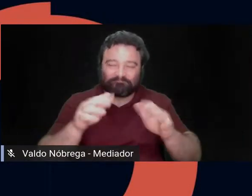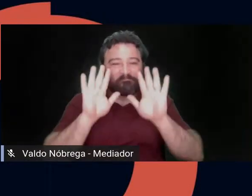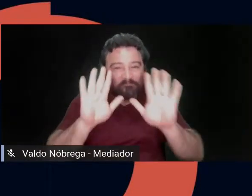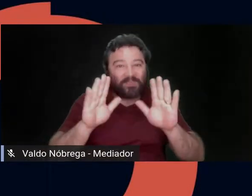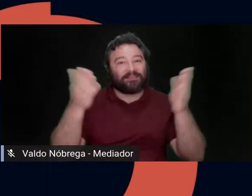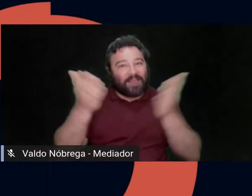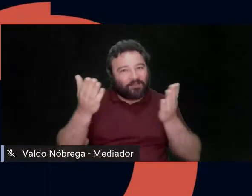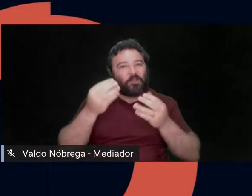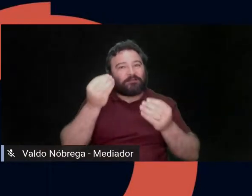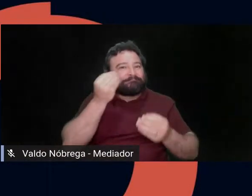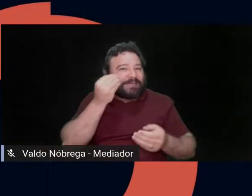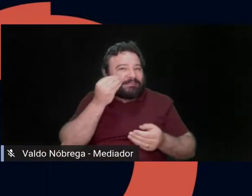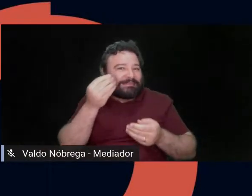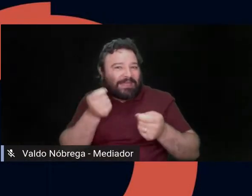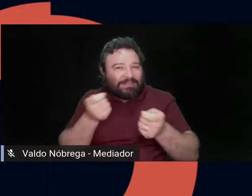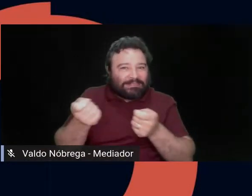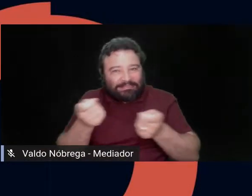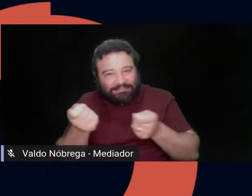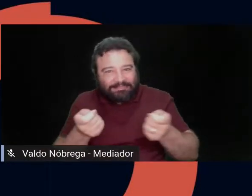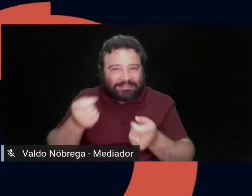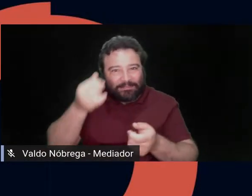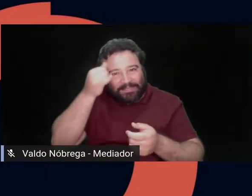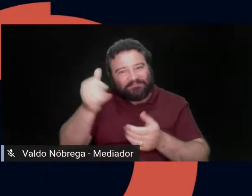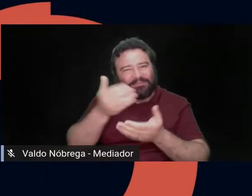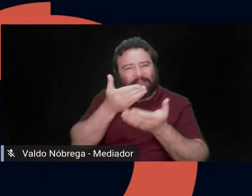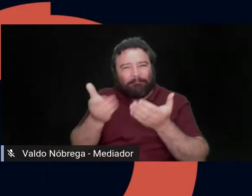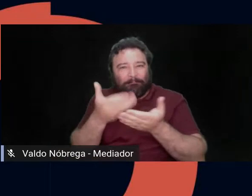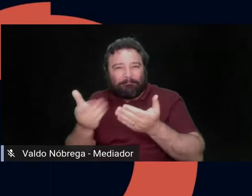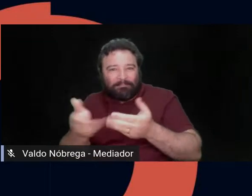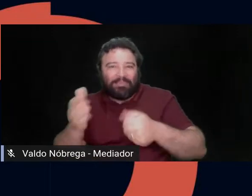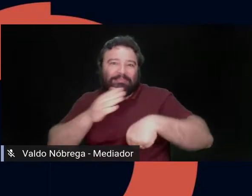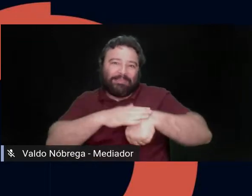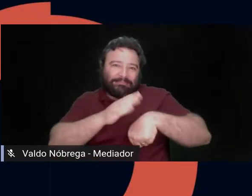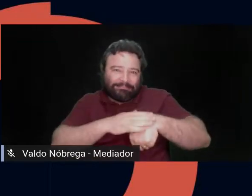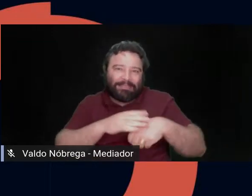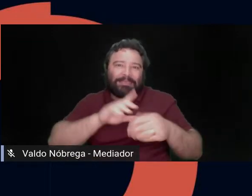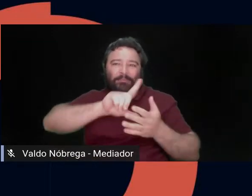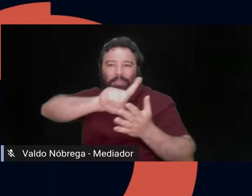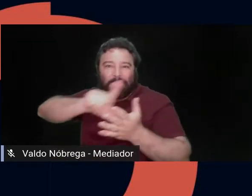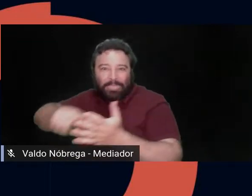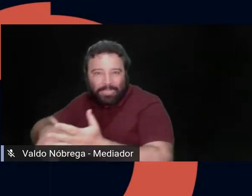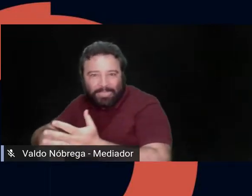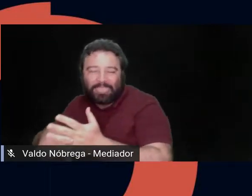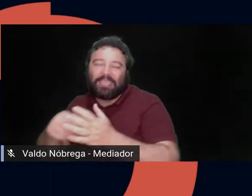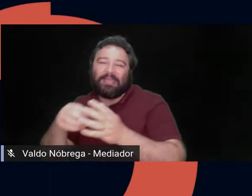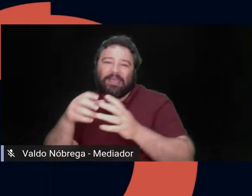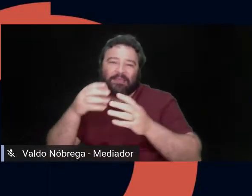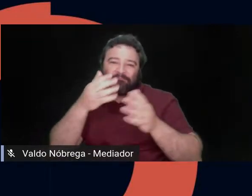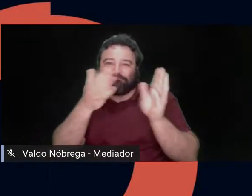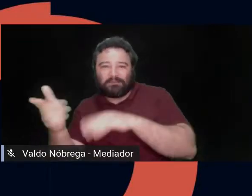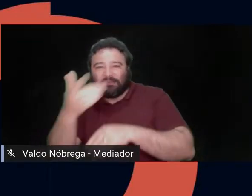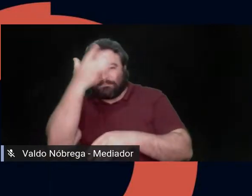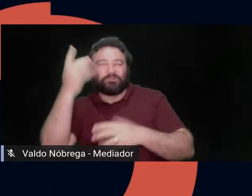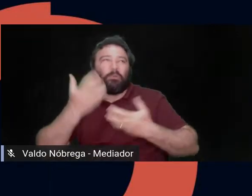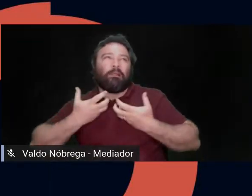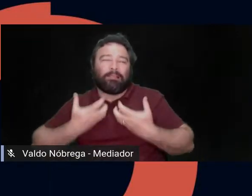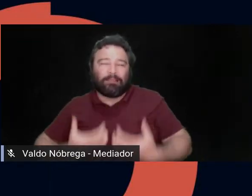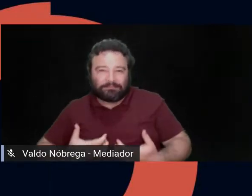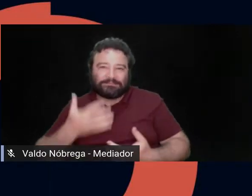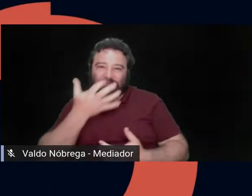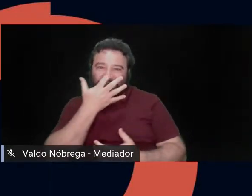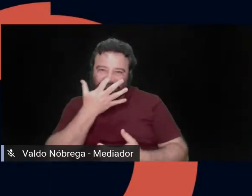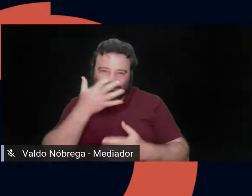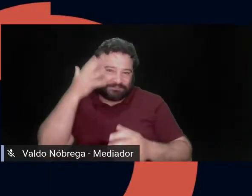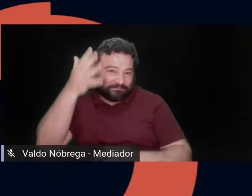interessantes os temas que eles trouxeram de enorme relevância. Então vou tentar gerenciar este tempo para que nós não tenhamos, né,